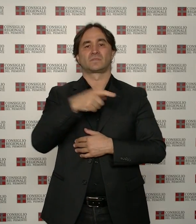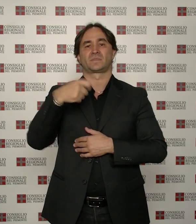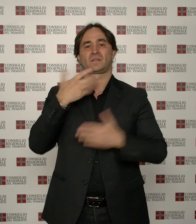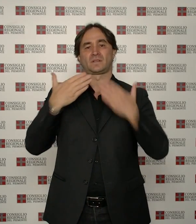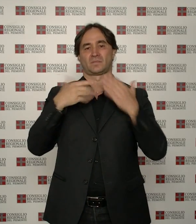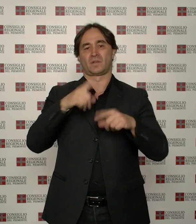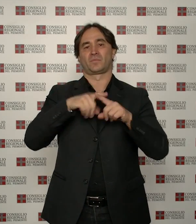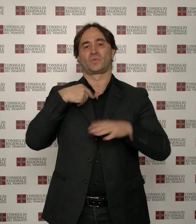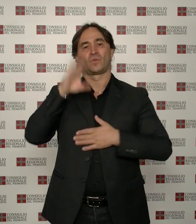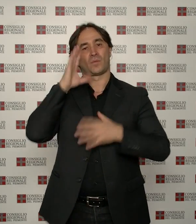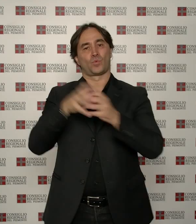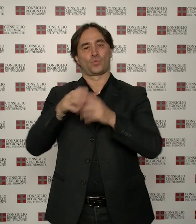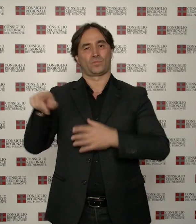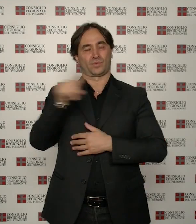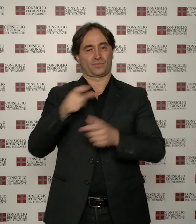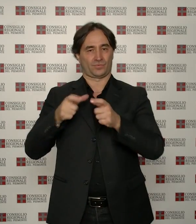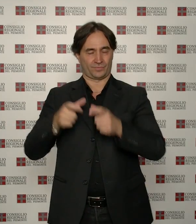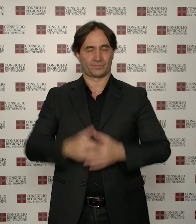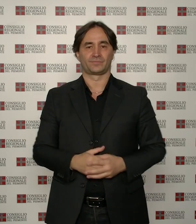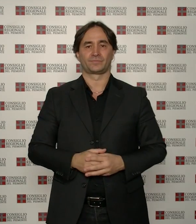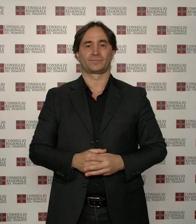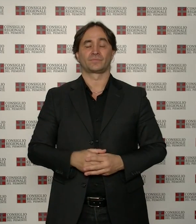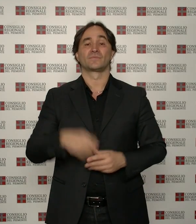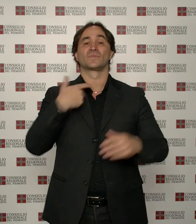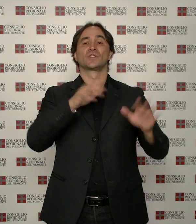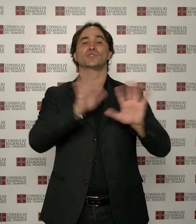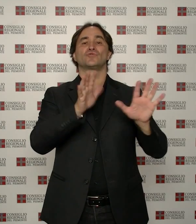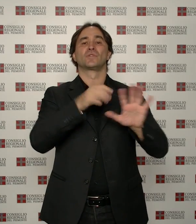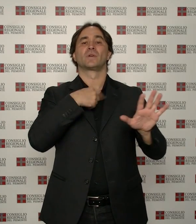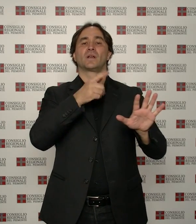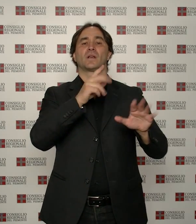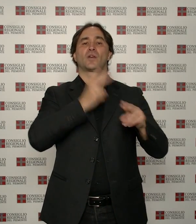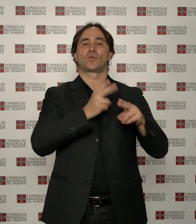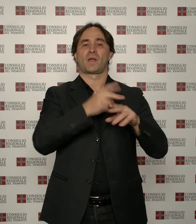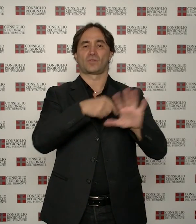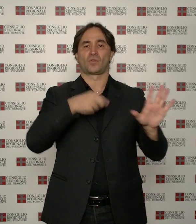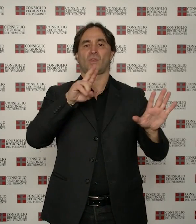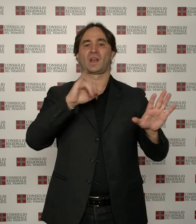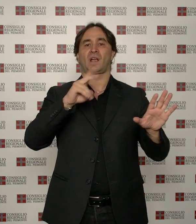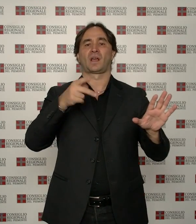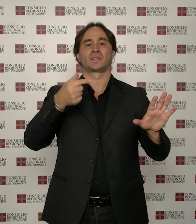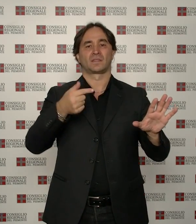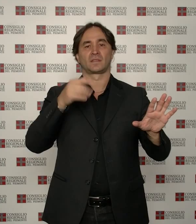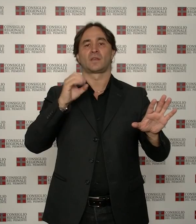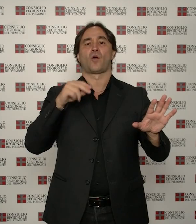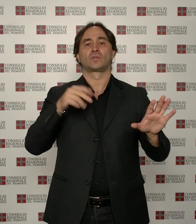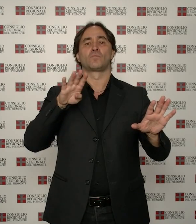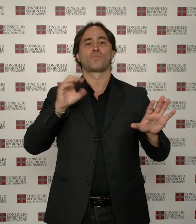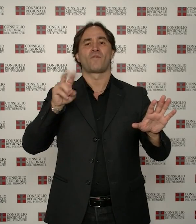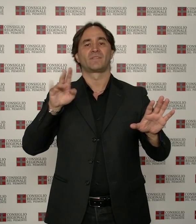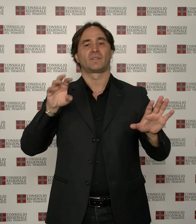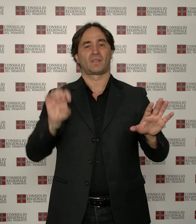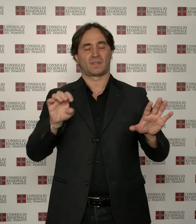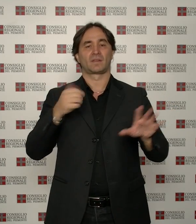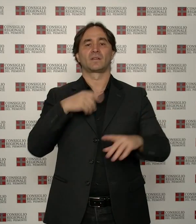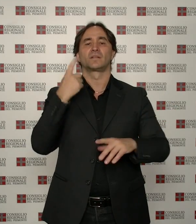capigruppo. Ha preso il via al Cinema Romano di Torino la rassegna Rights on the Movie, diritti al cinema, realizzata dal Comitato